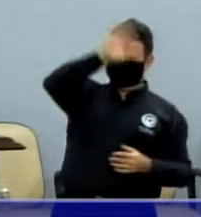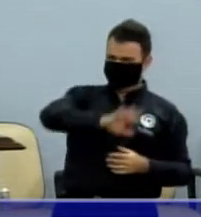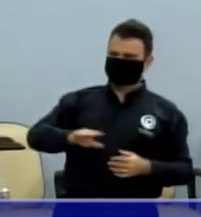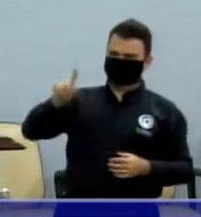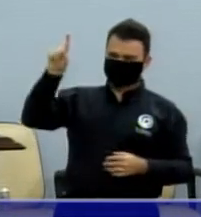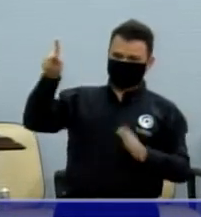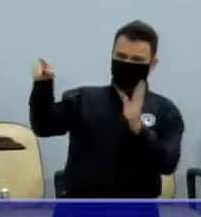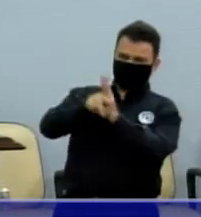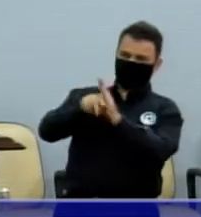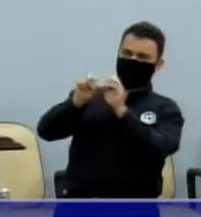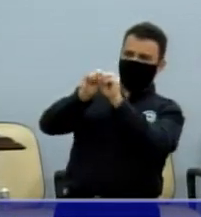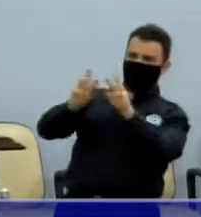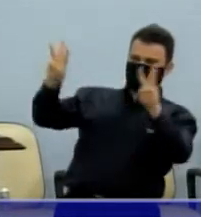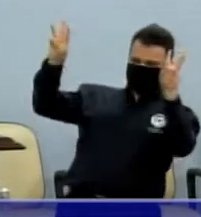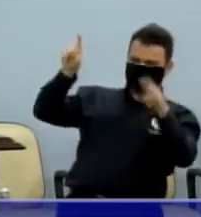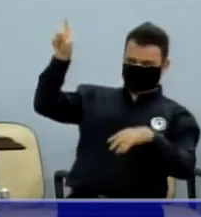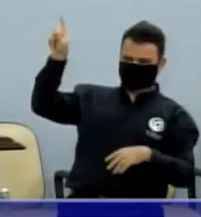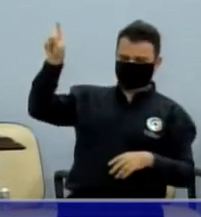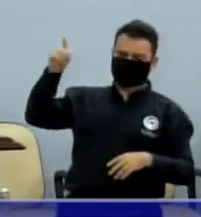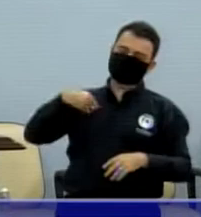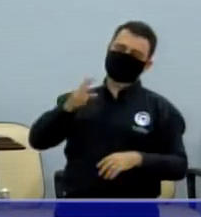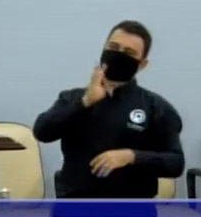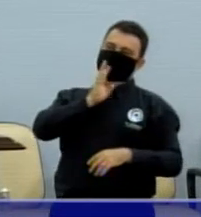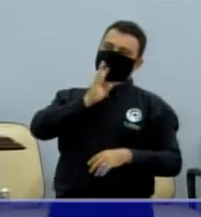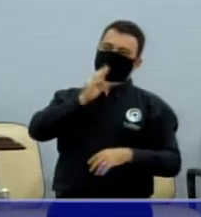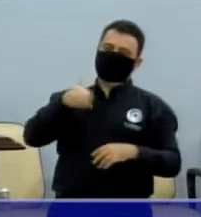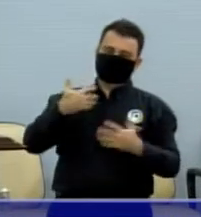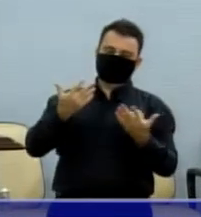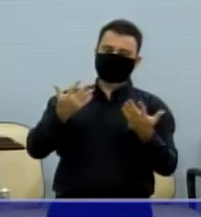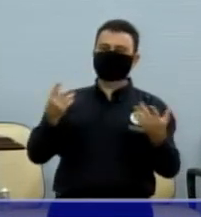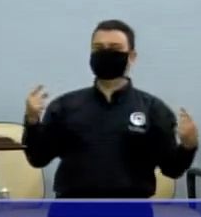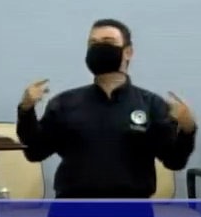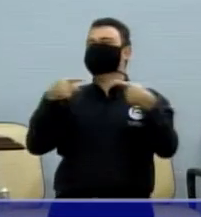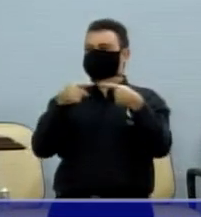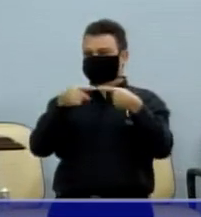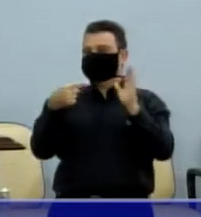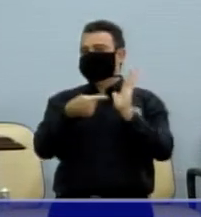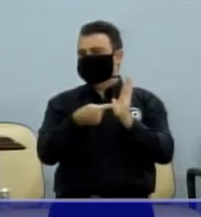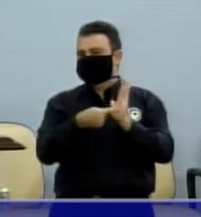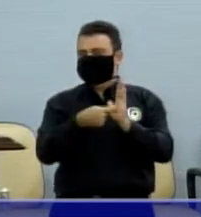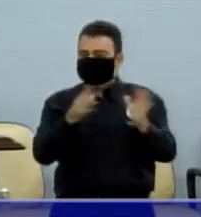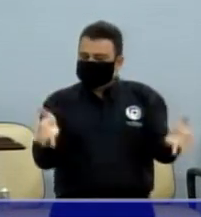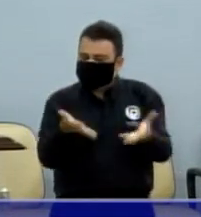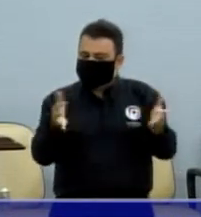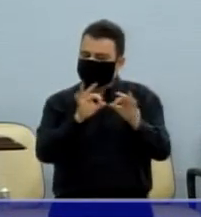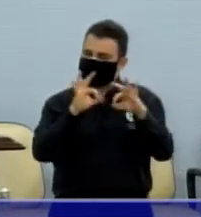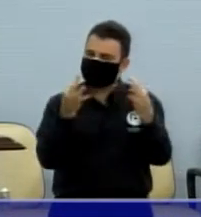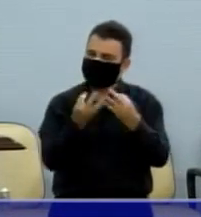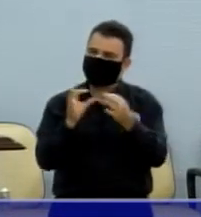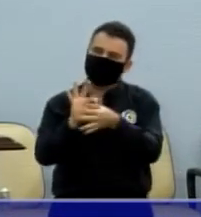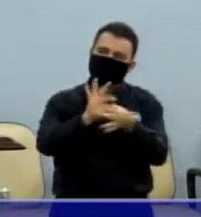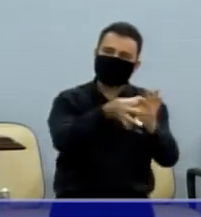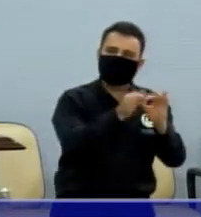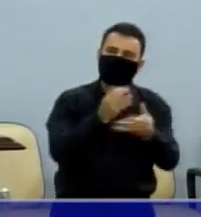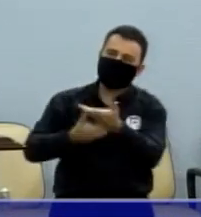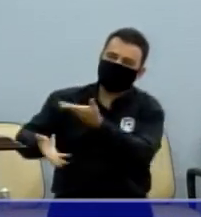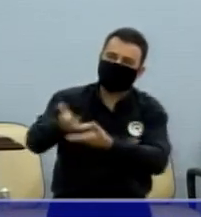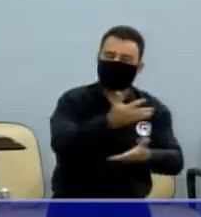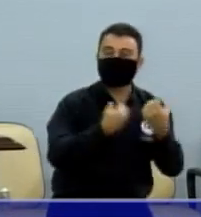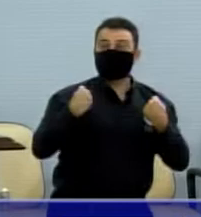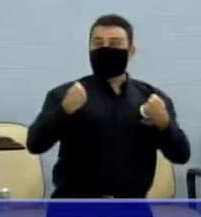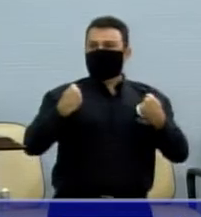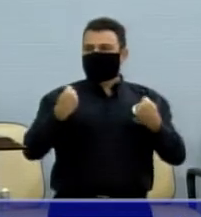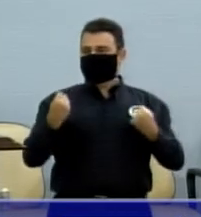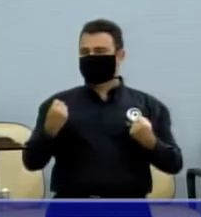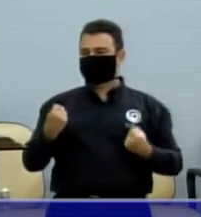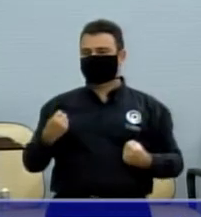questão voltada à política pública de fortalecimento dos vínculos familiares e da garantia da vivência familiar. Excelência, que a gente